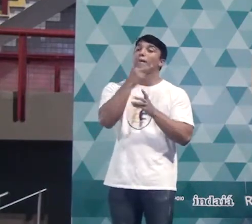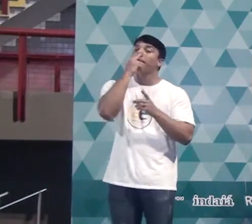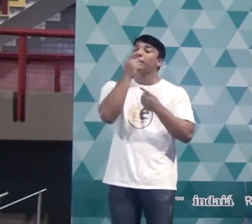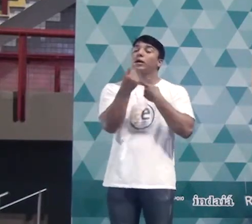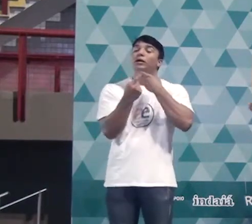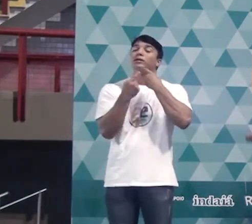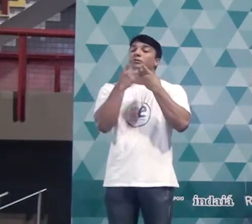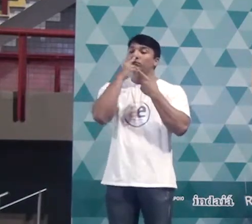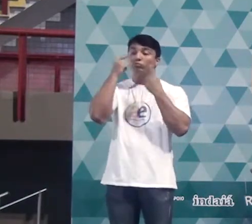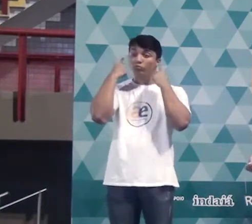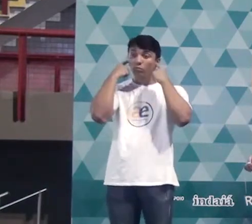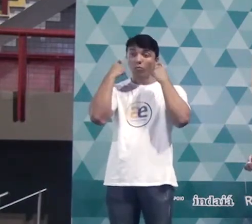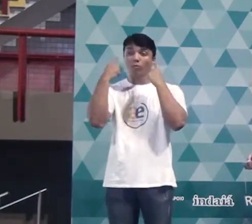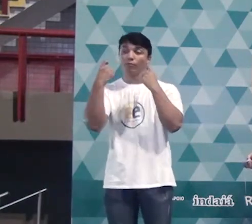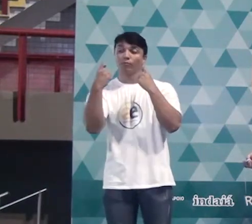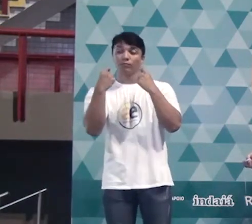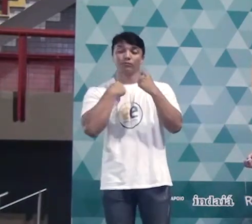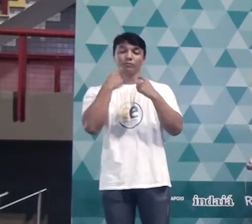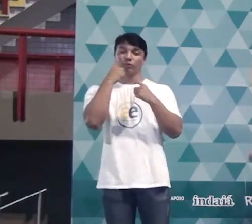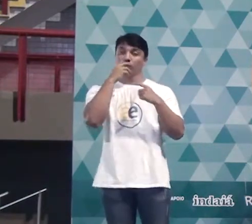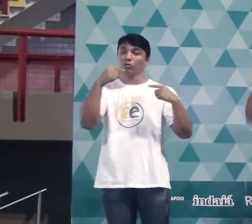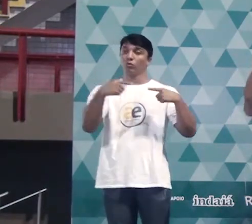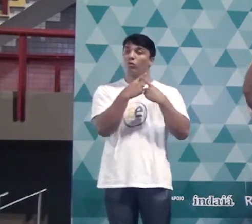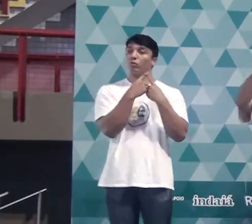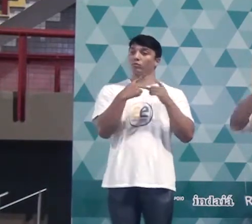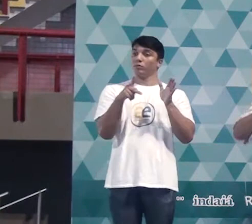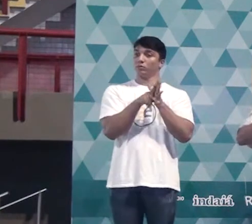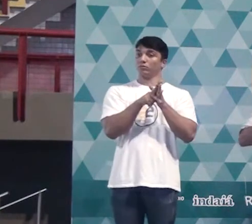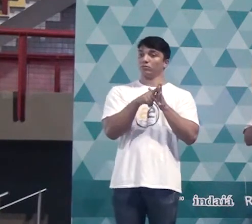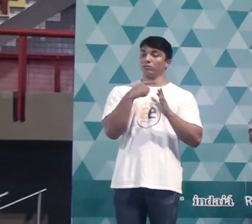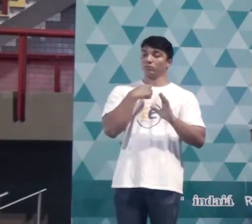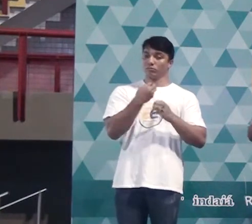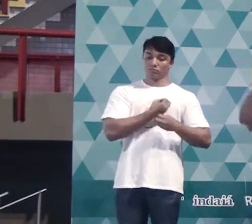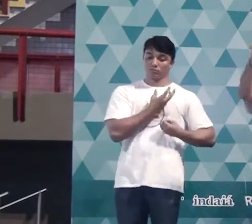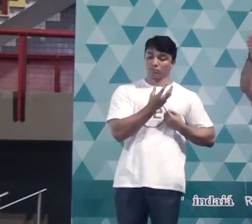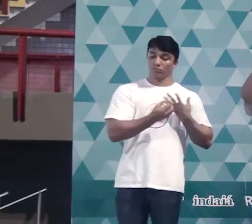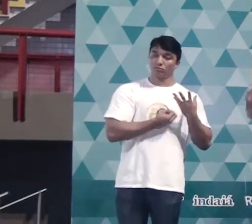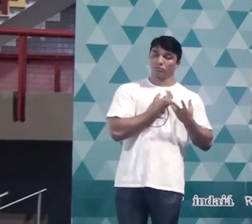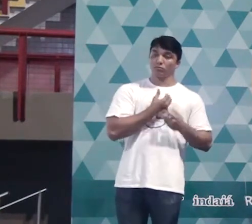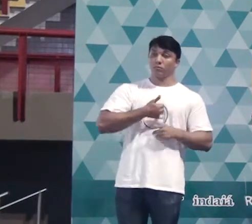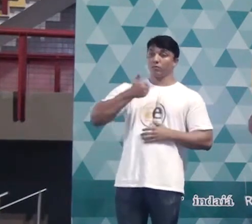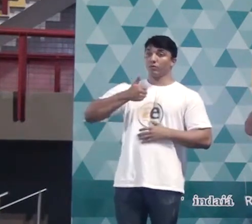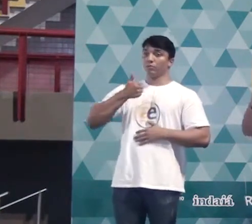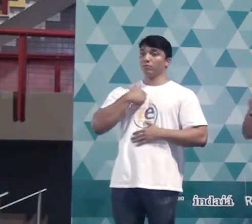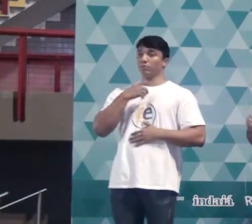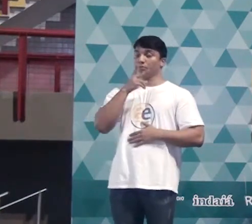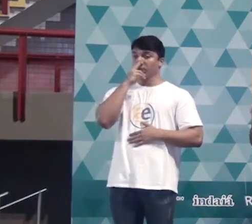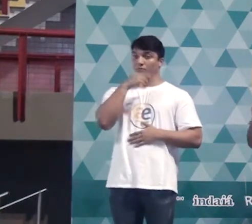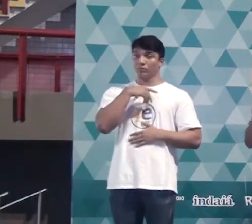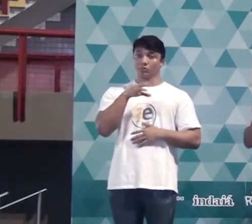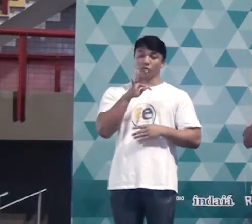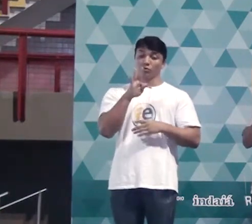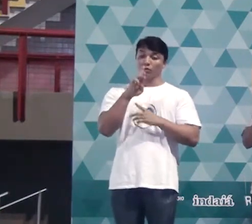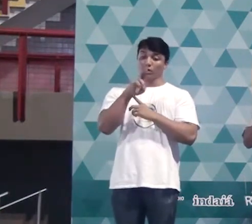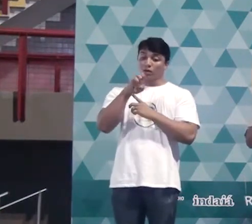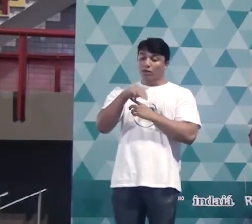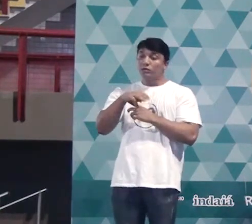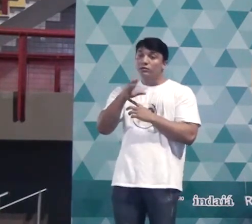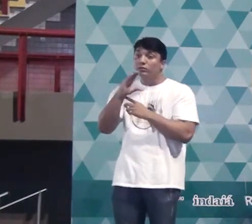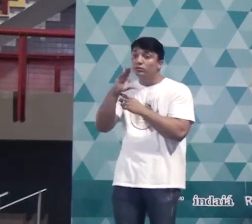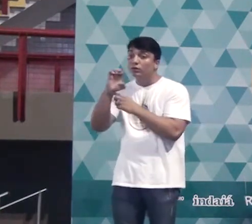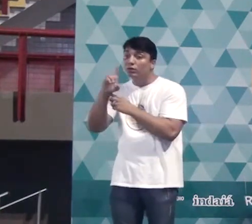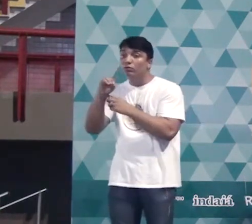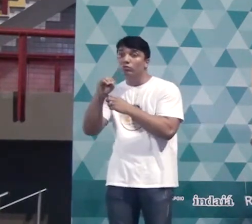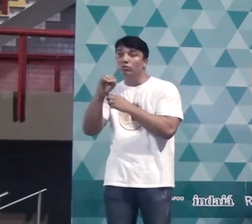a sonoridade do poema. Aí diz duas coisas. O quê? Primeiro que o trem parte bem cedinho. Como é que você